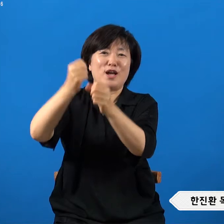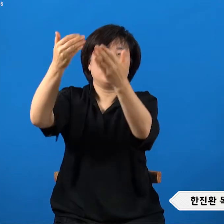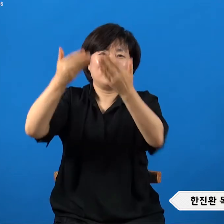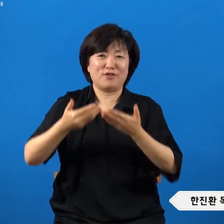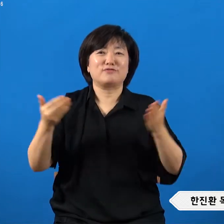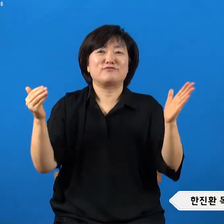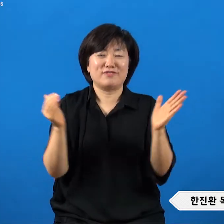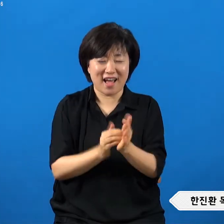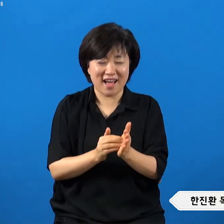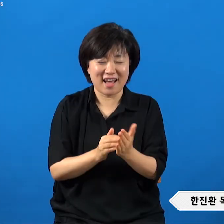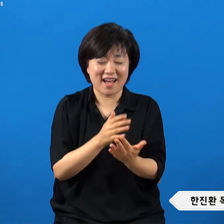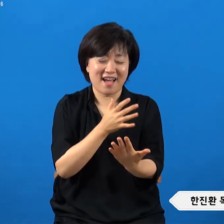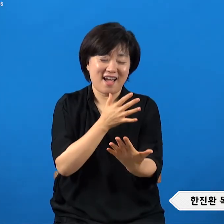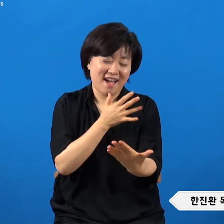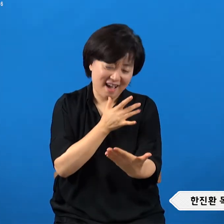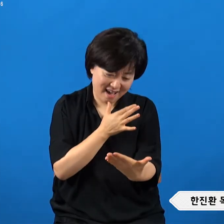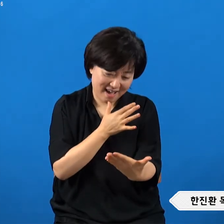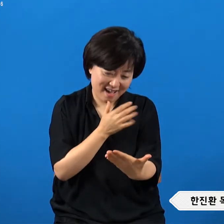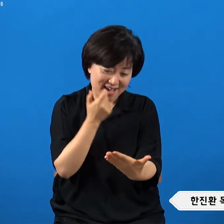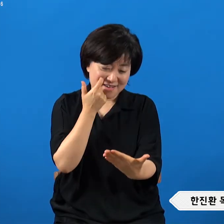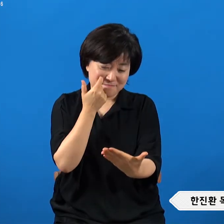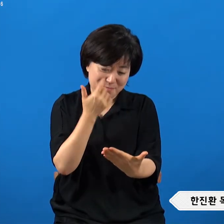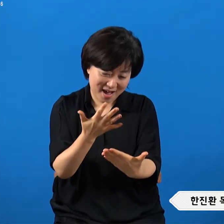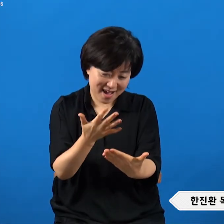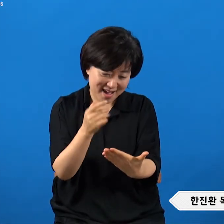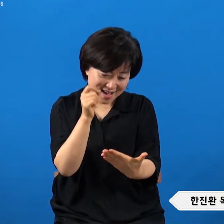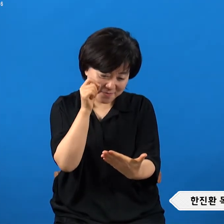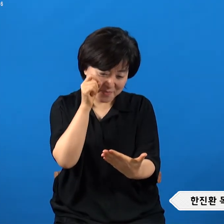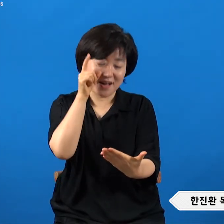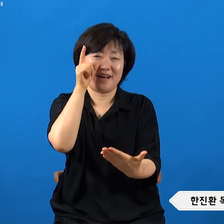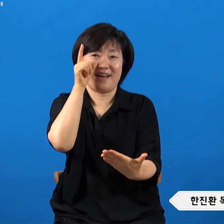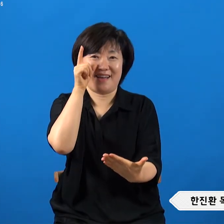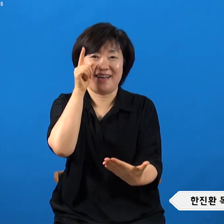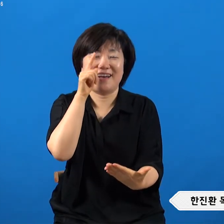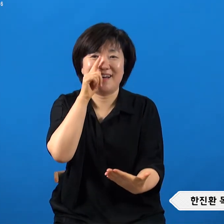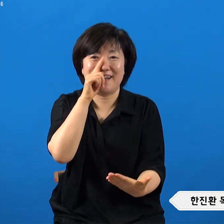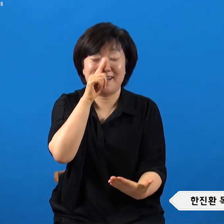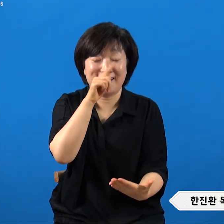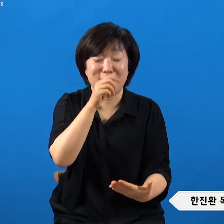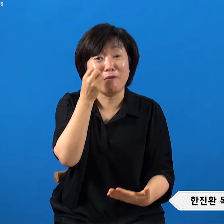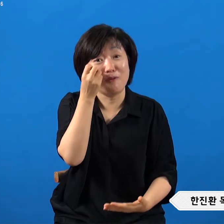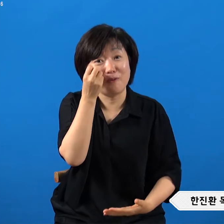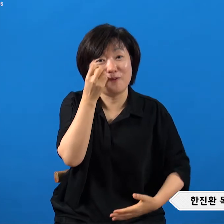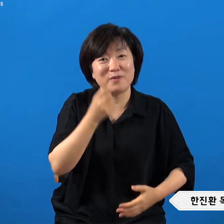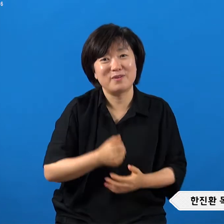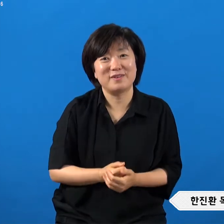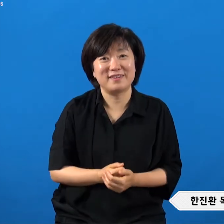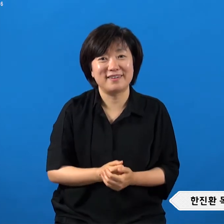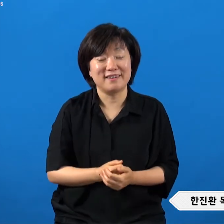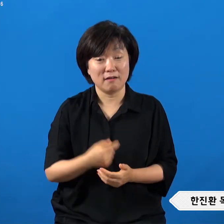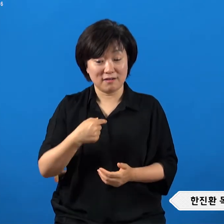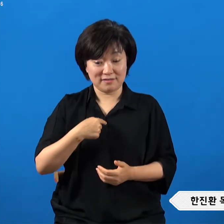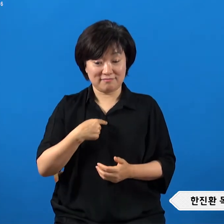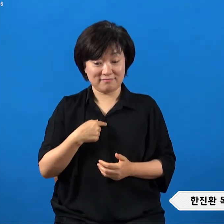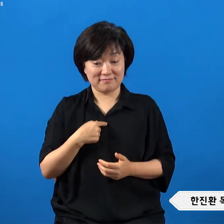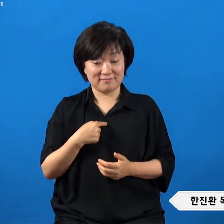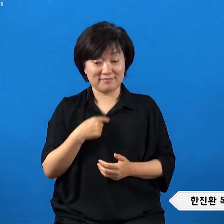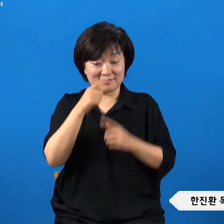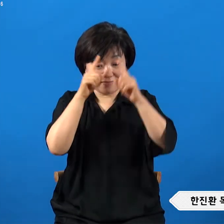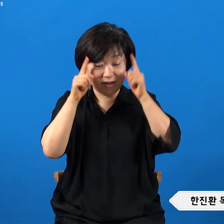창조하신 것이구나. 그것이 선명하게 깨달아지는 것입니다. 희한하죠.